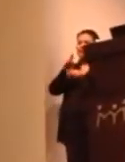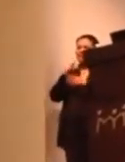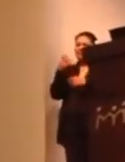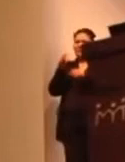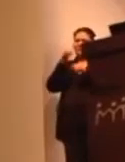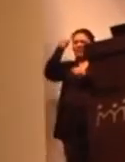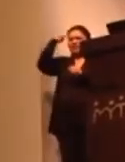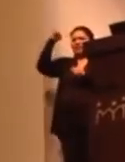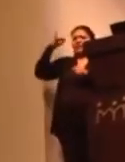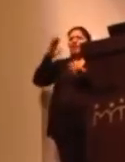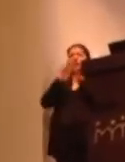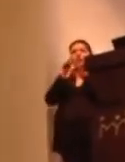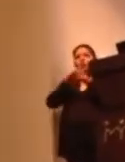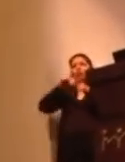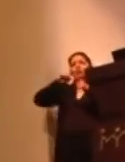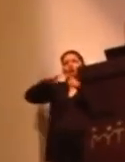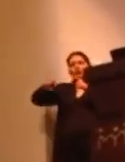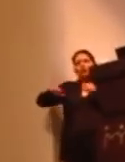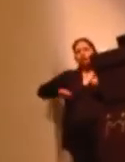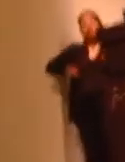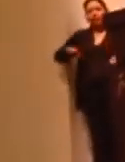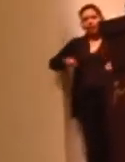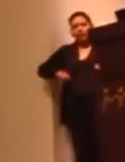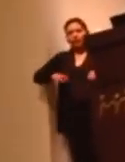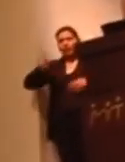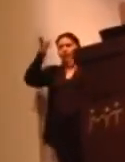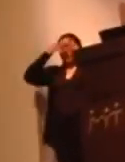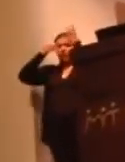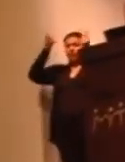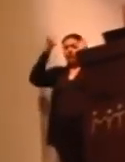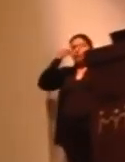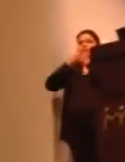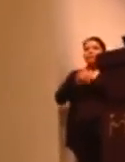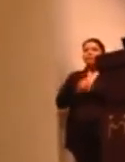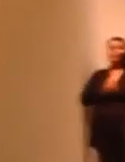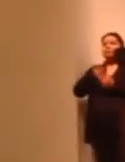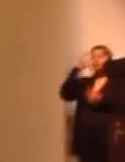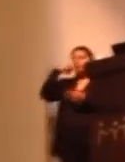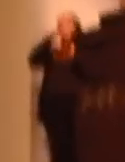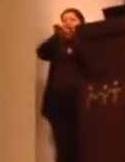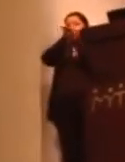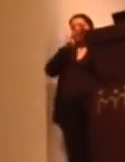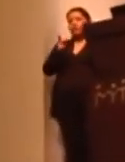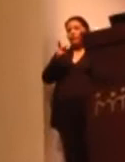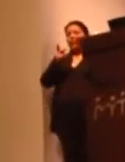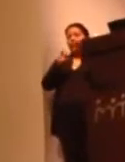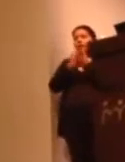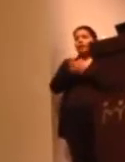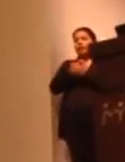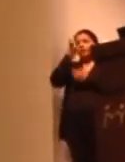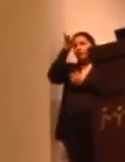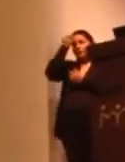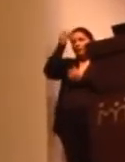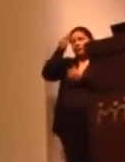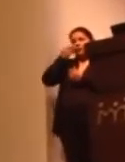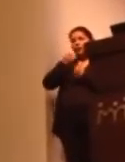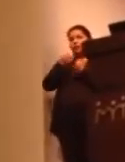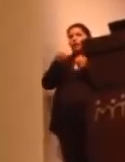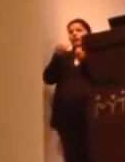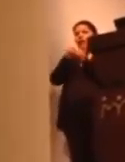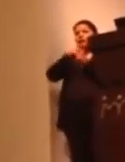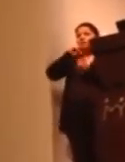Imagínense cómo les estamos quitando la actividad lúdica que es fundamental para el proceso de aprendizaje. Y los